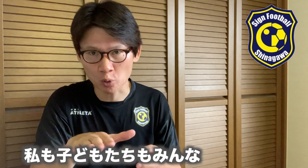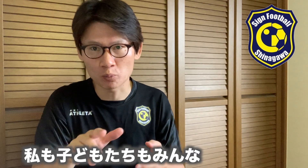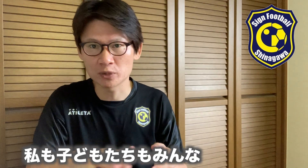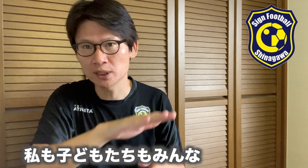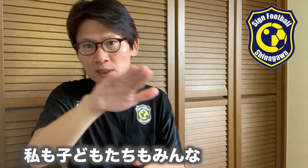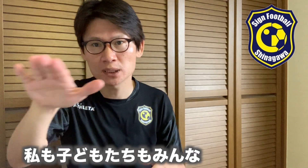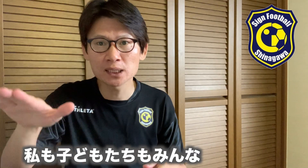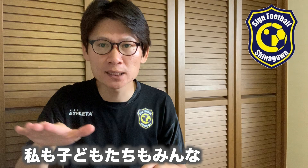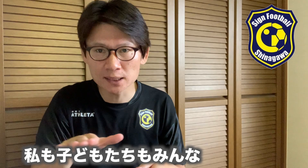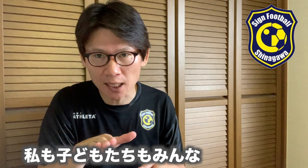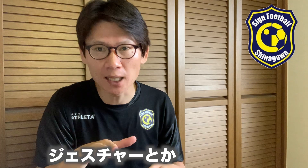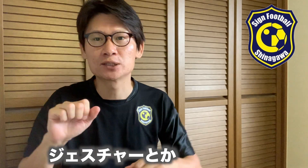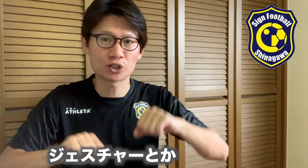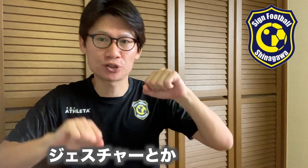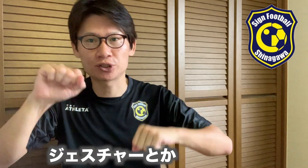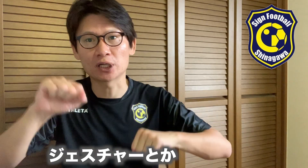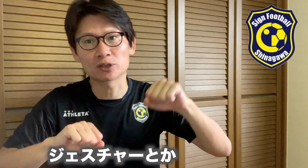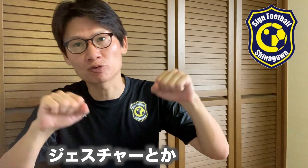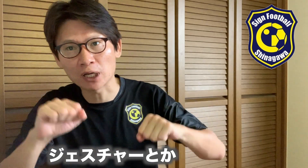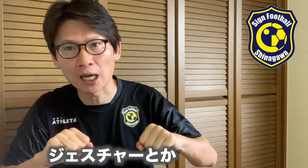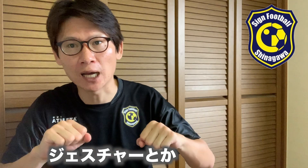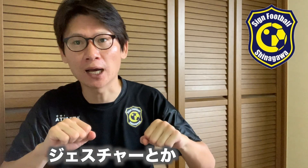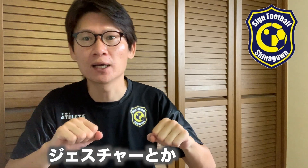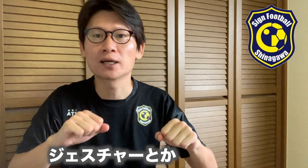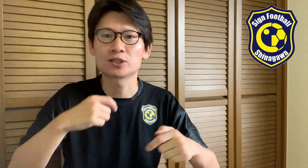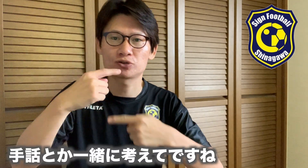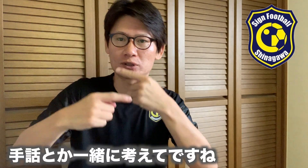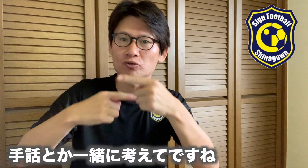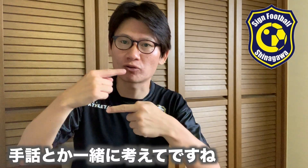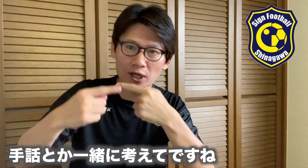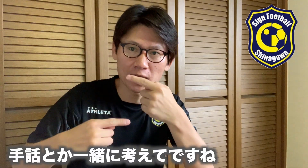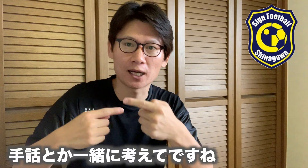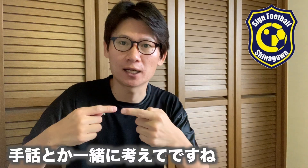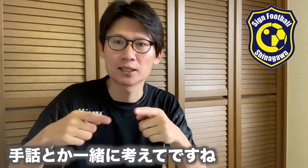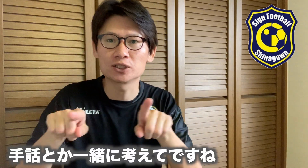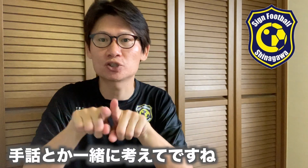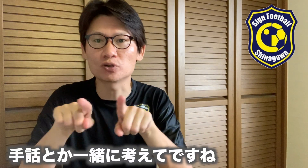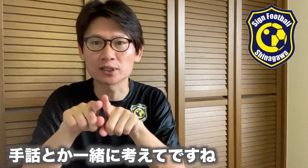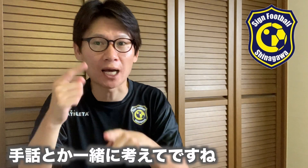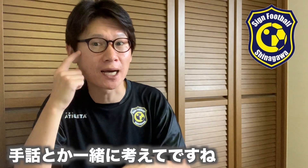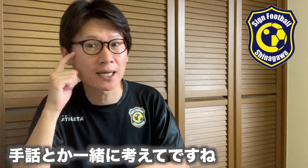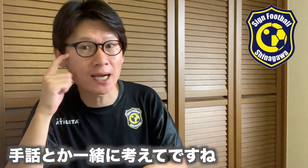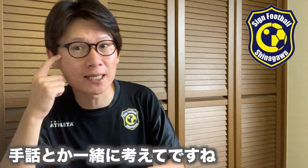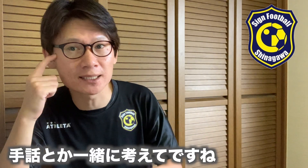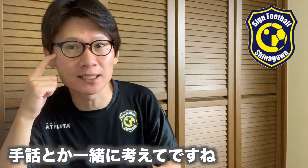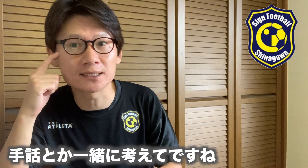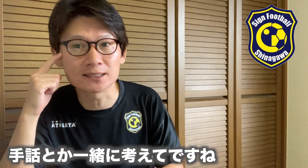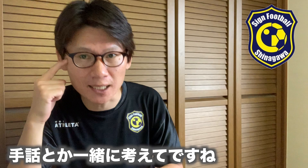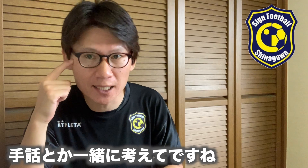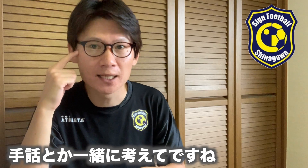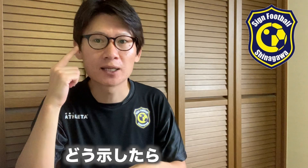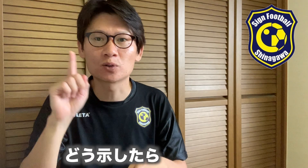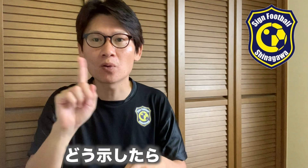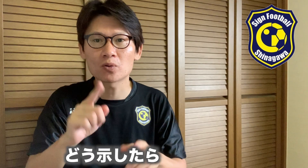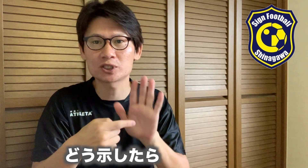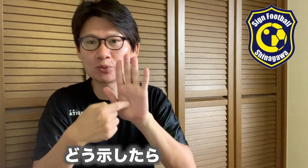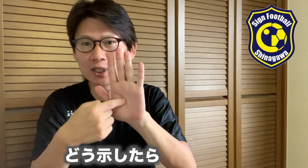みんなジェスチャーとか手話とか一緒に考えてですね、どう示した